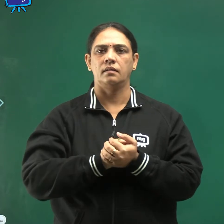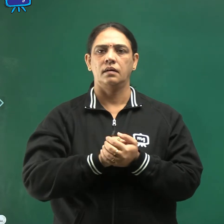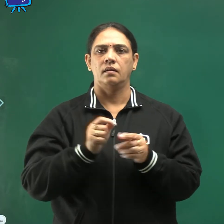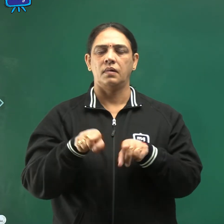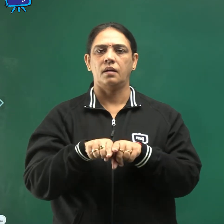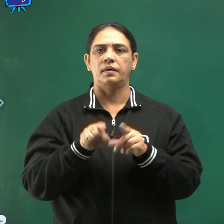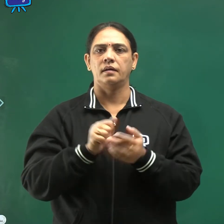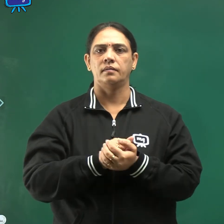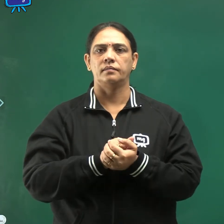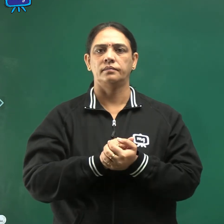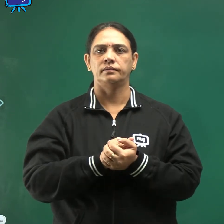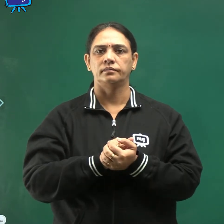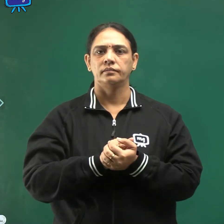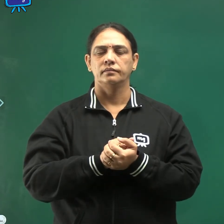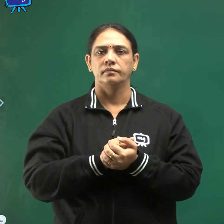बराबर